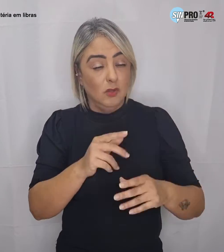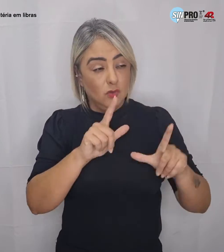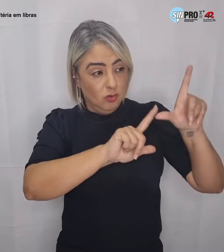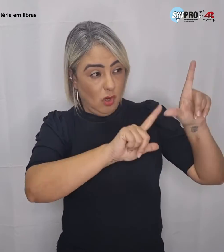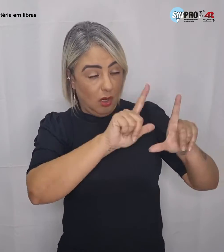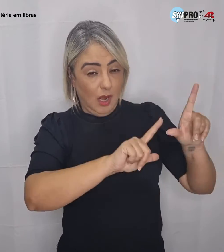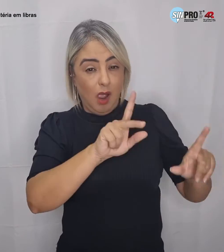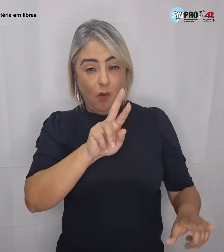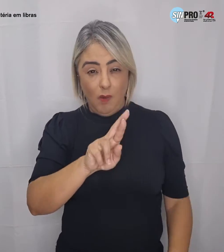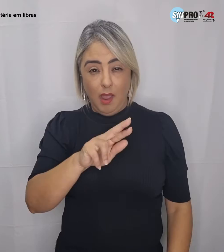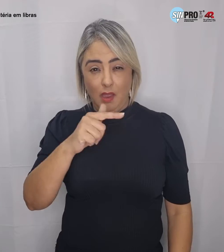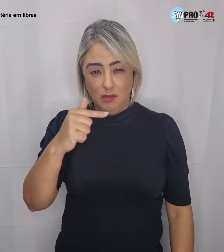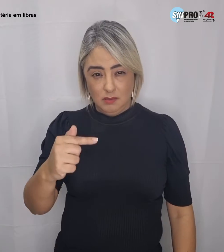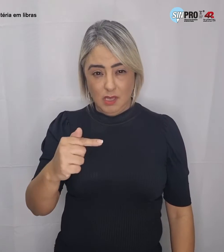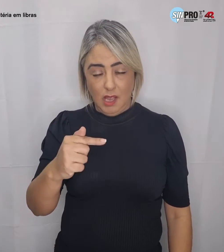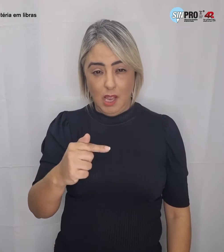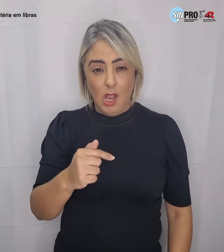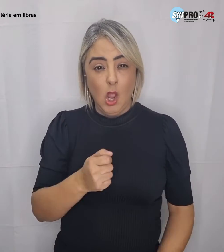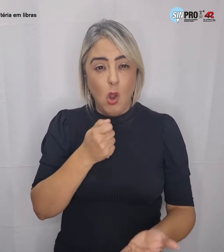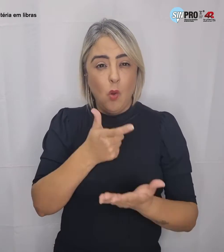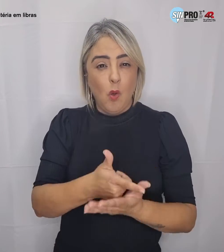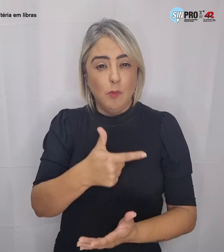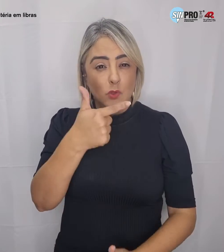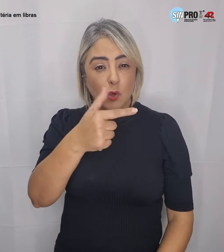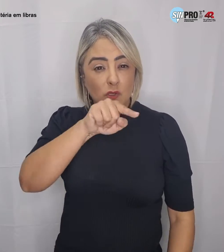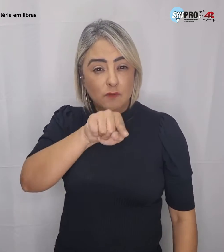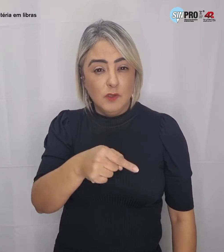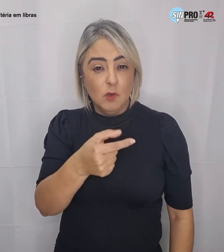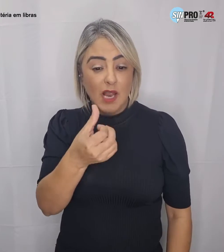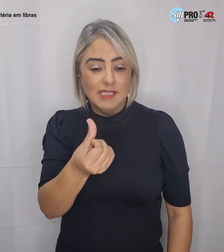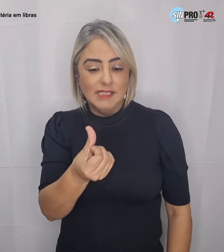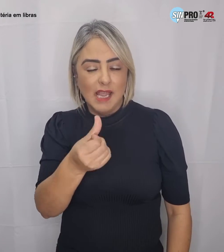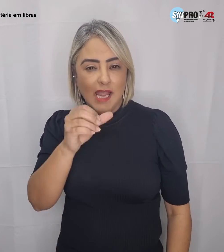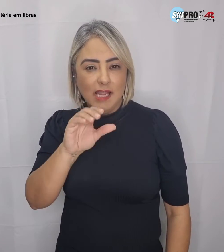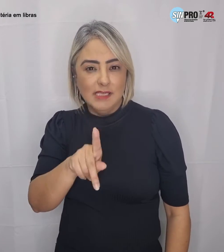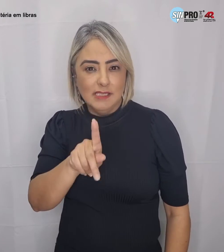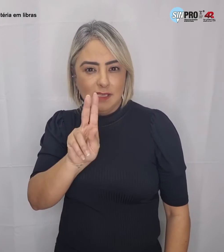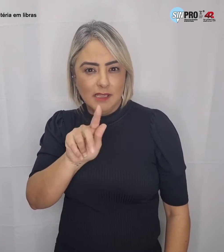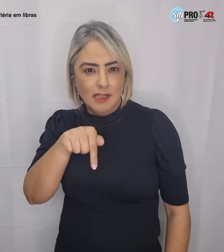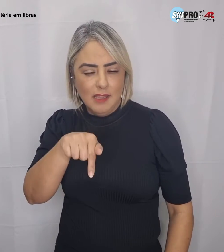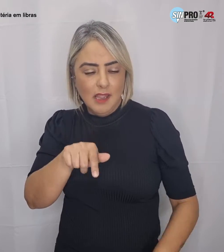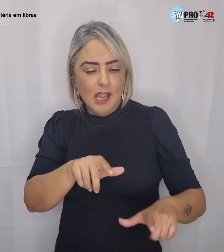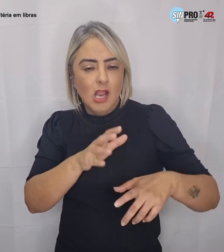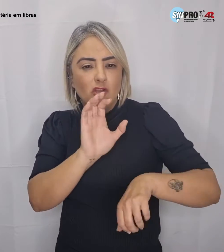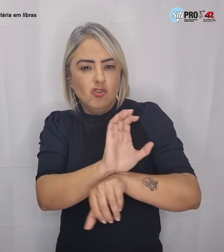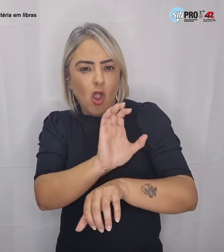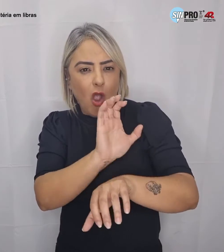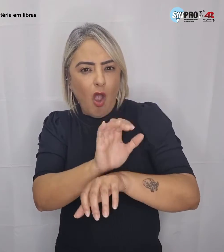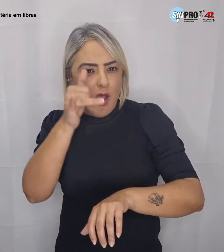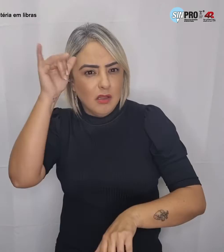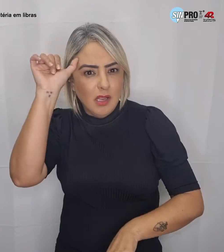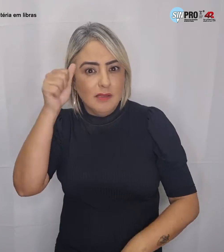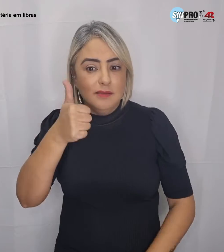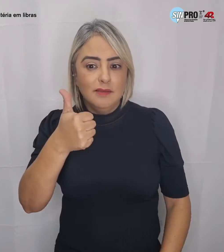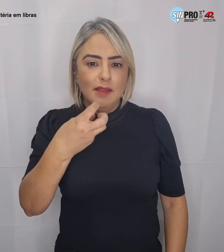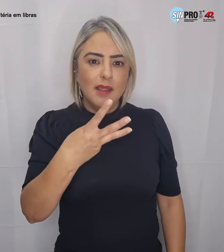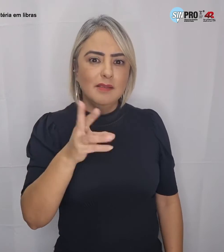R7, a compra de 2,6 quilos de ossos bovinos saiu por R$ 13,00